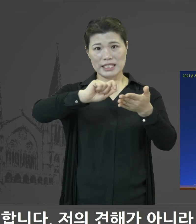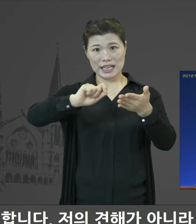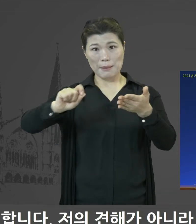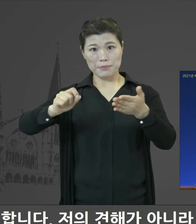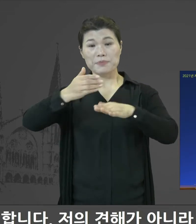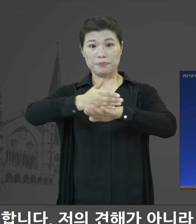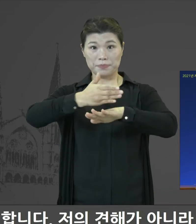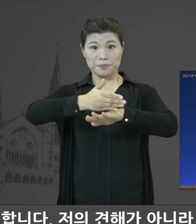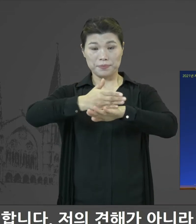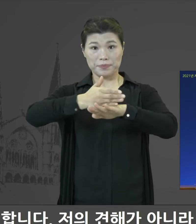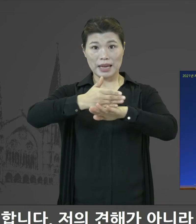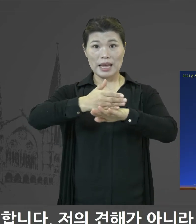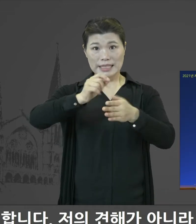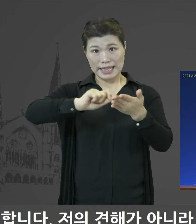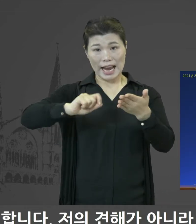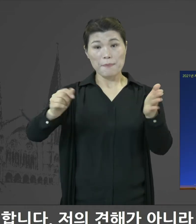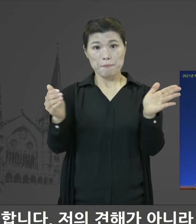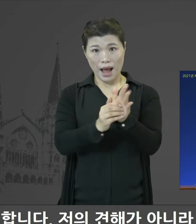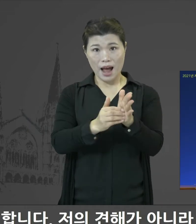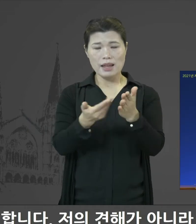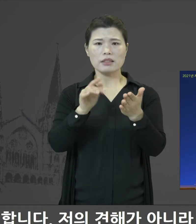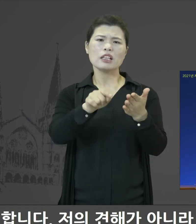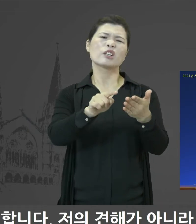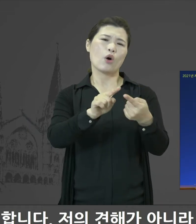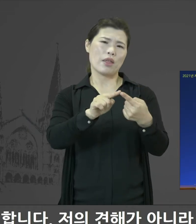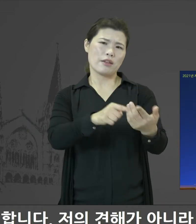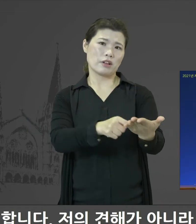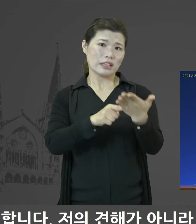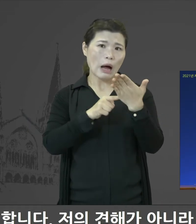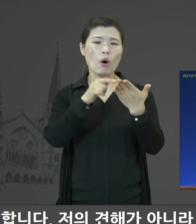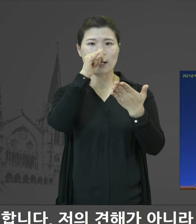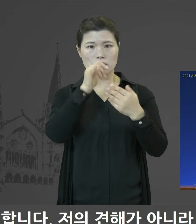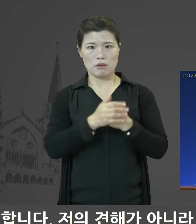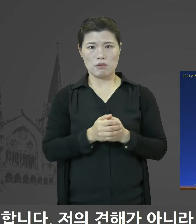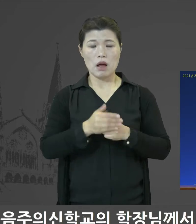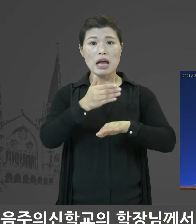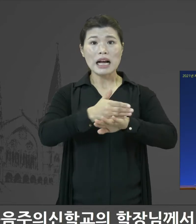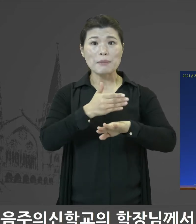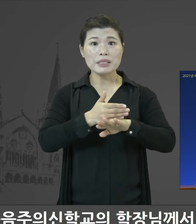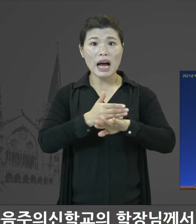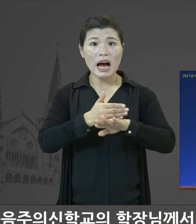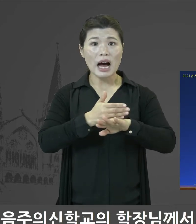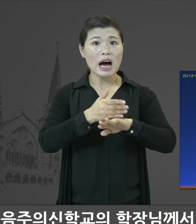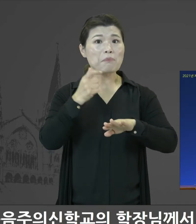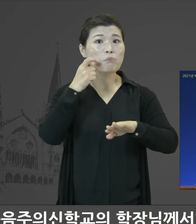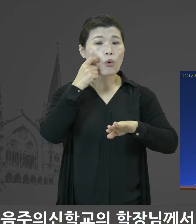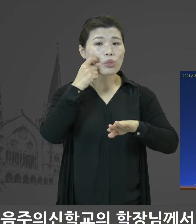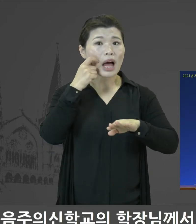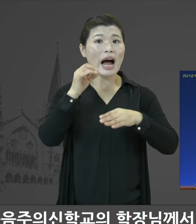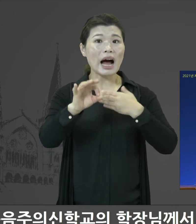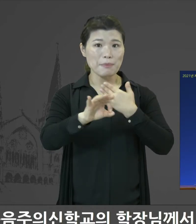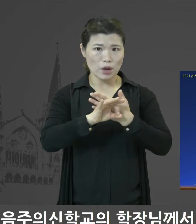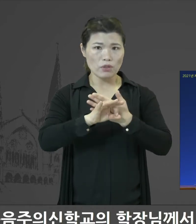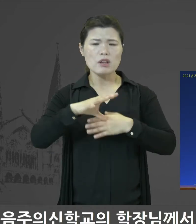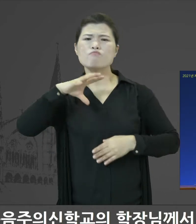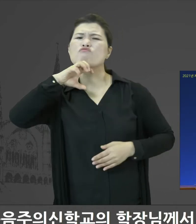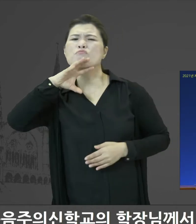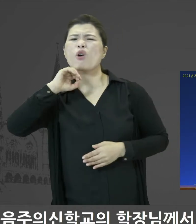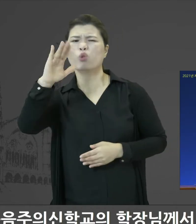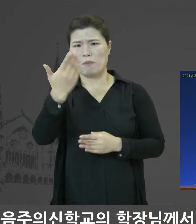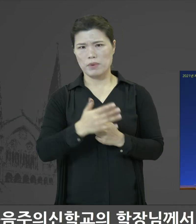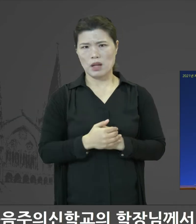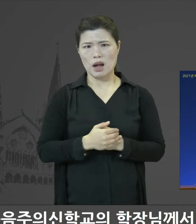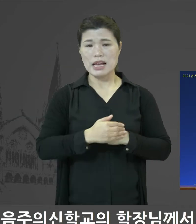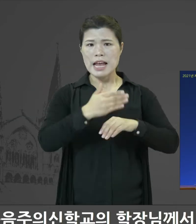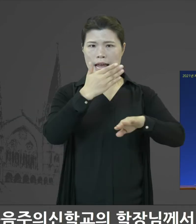들여서 이것을 이렇게 성경적으로 풀이했던 부분입니다. 감사를 못하는 게 불평이라. 그러니까 여러분 감사 잘하시려면 내